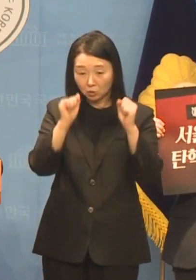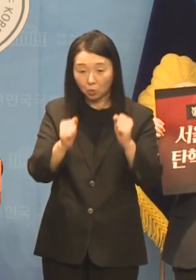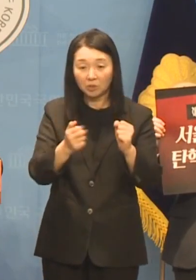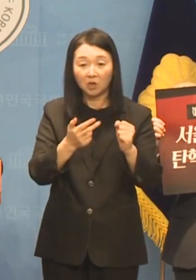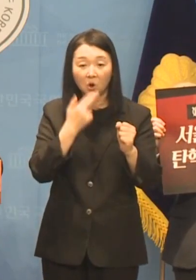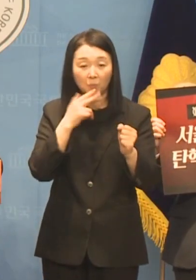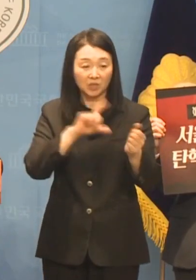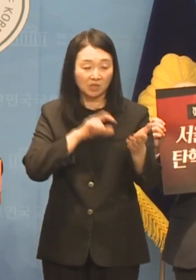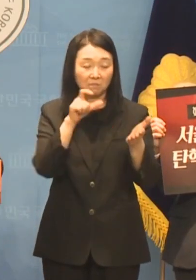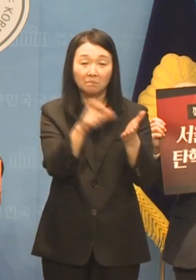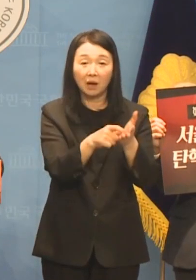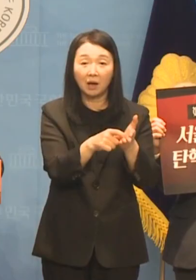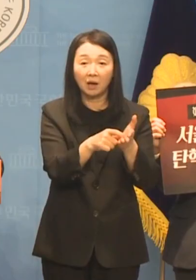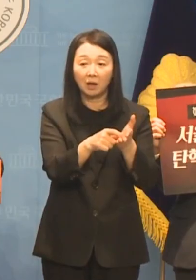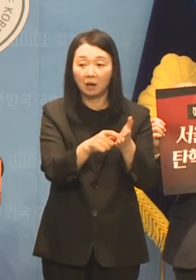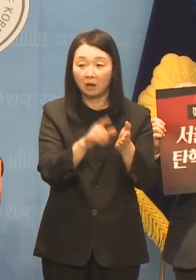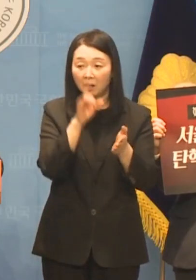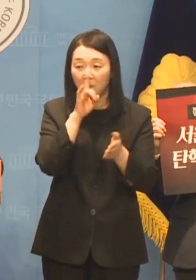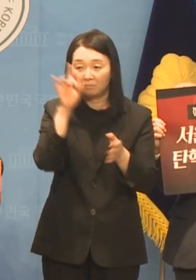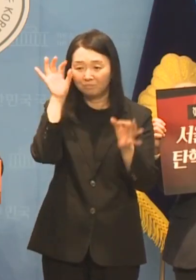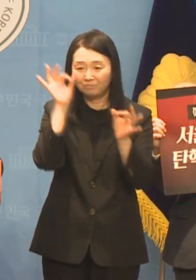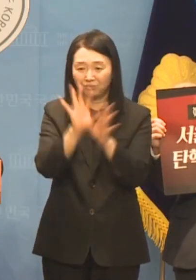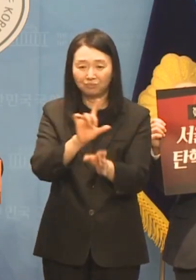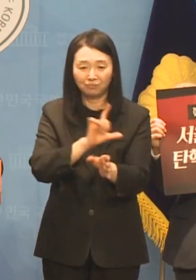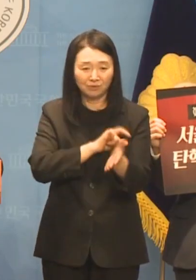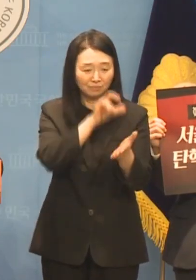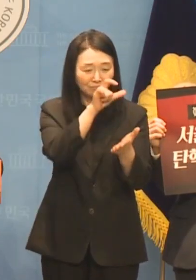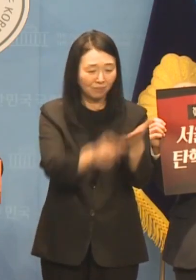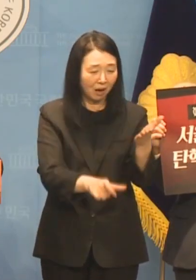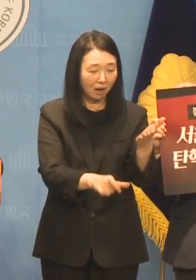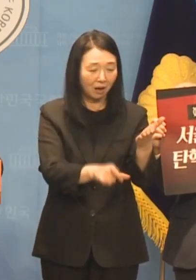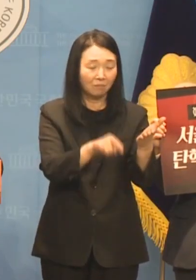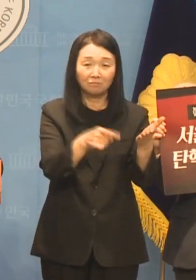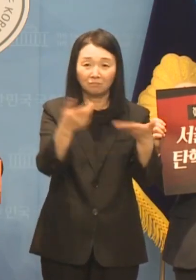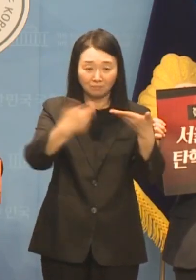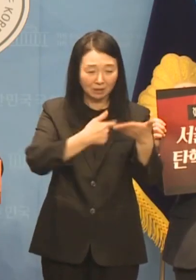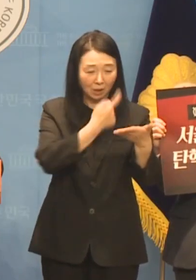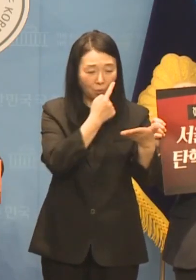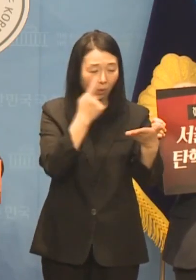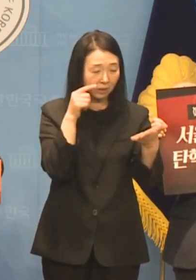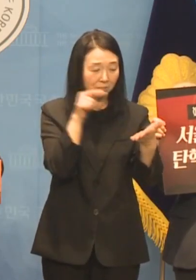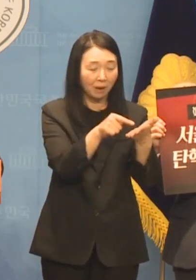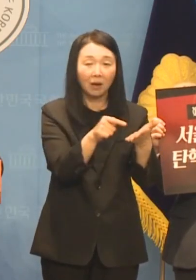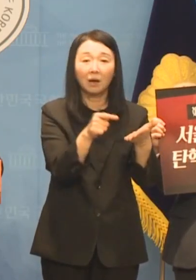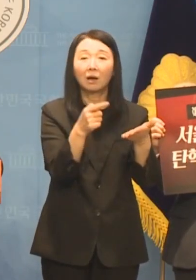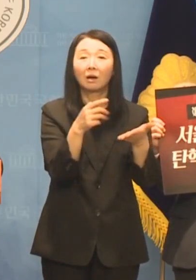이름, 또 말도 안 되는 이름으로 수령인으로 기재된 것이 무려